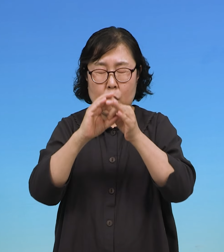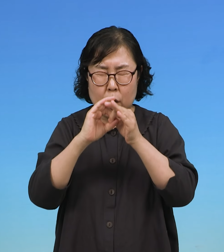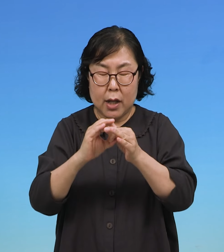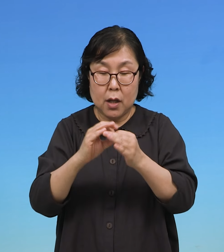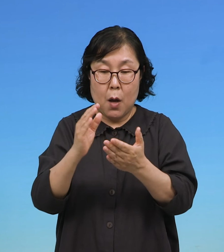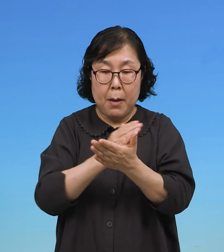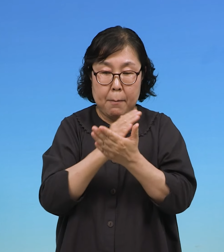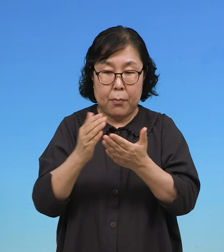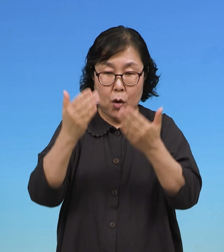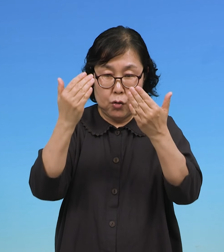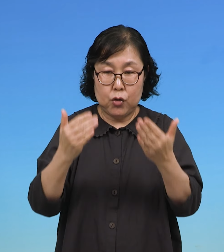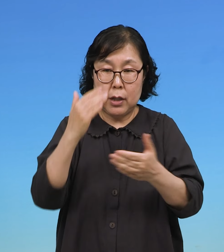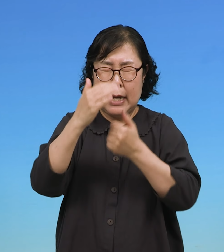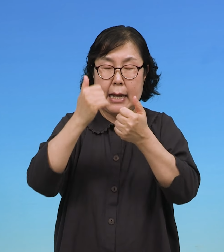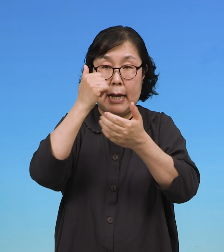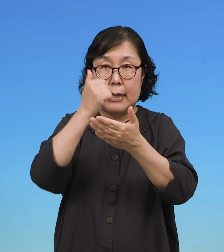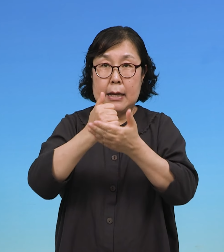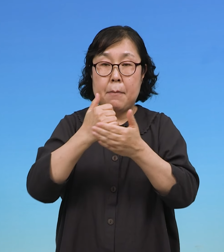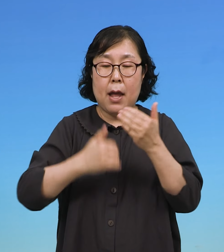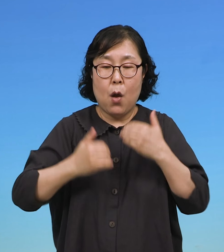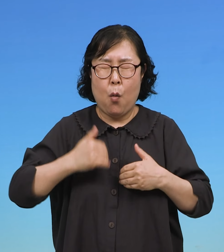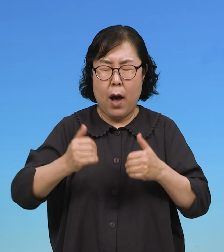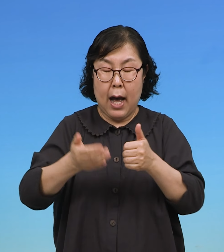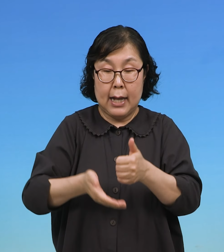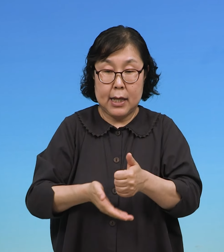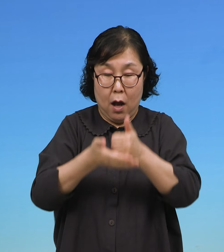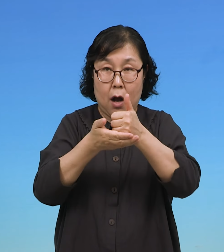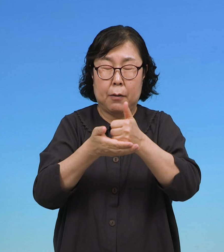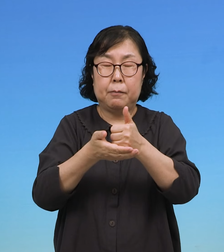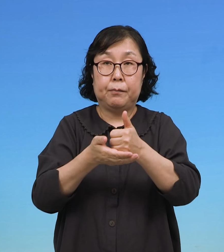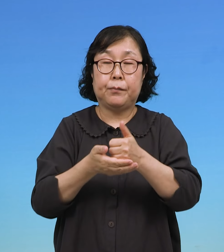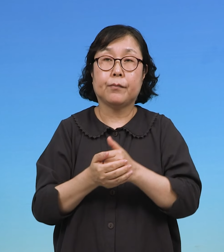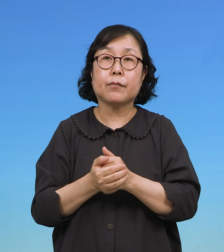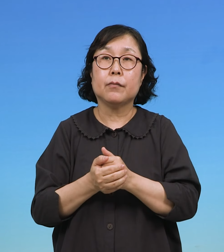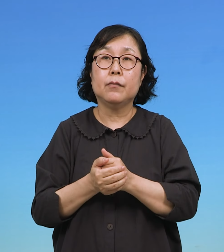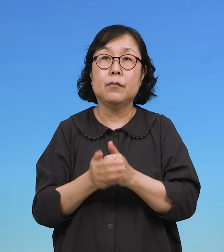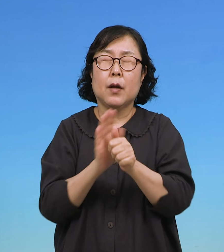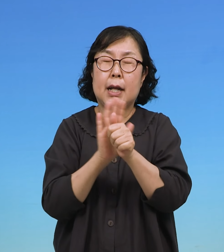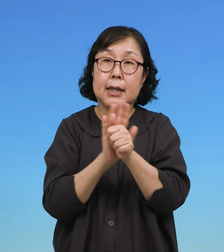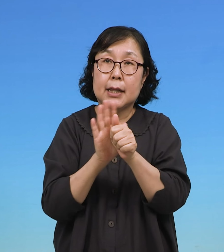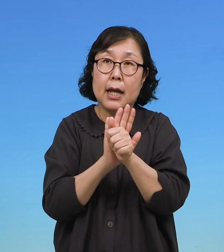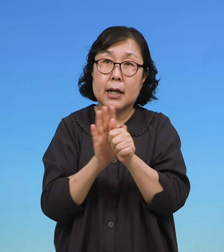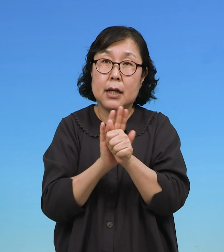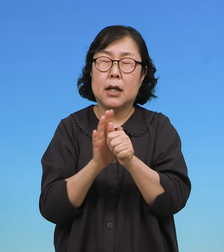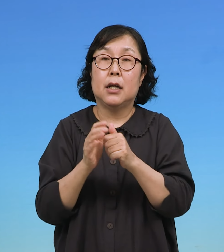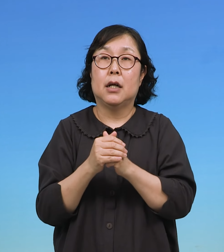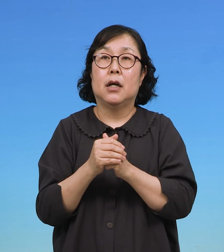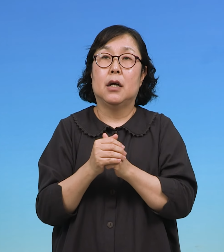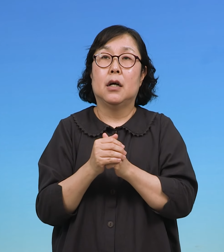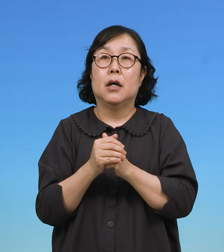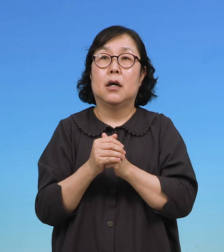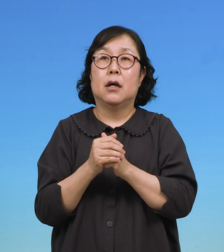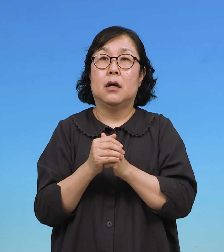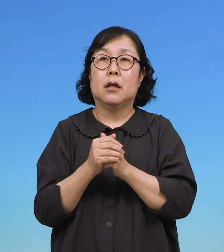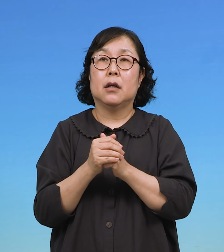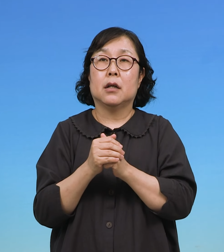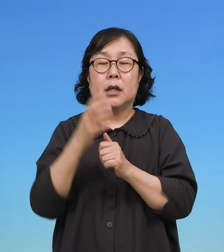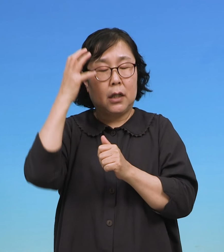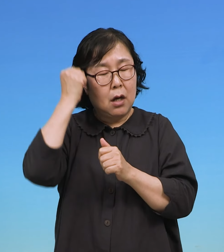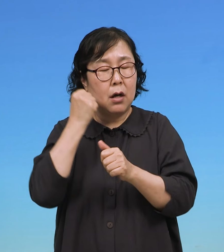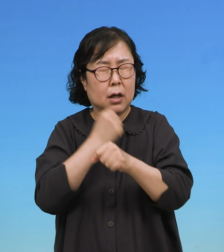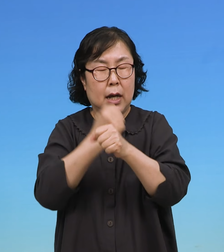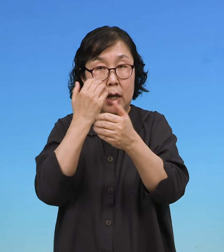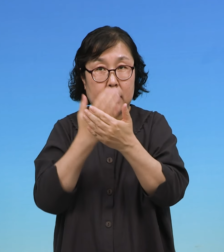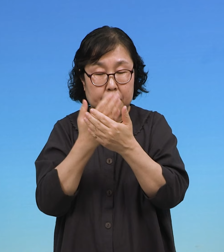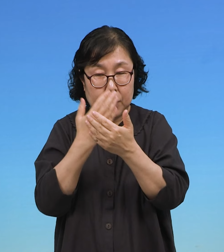주신 하나님의 환대, 어떤 분 많은 이야기를 어떤 분들의 이 이야기하는 많은 분들을 저는 알고 있고